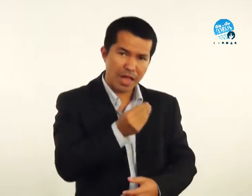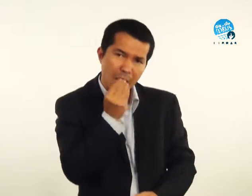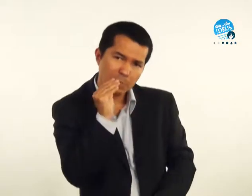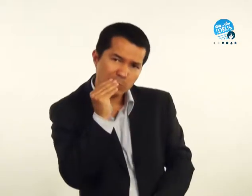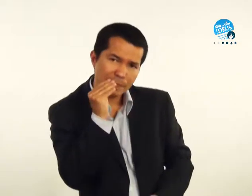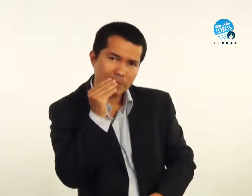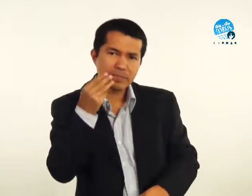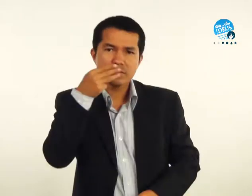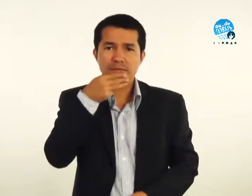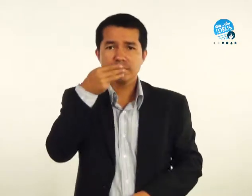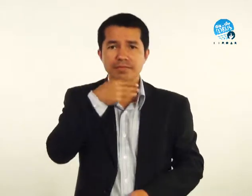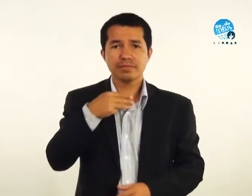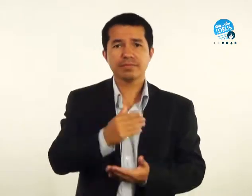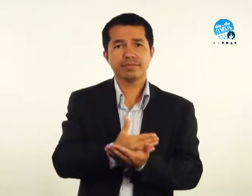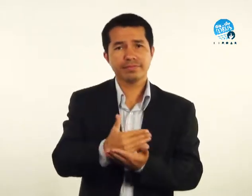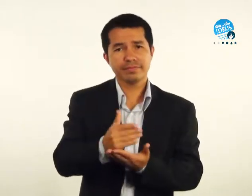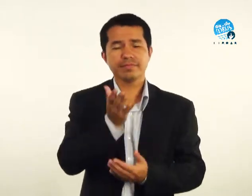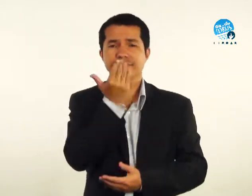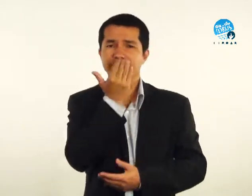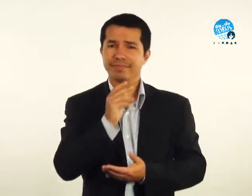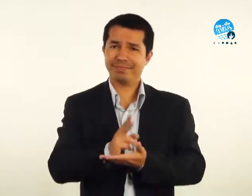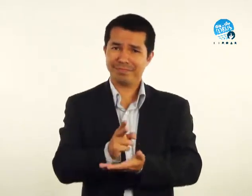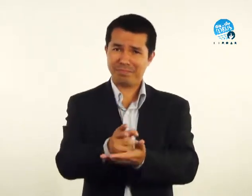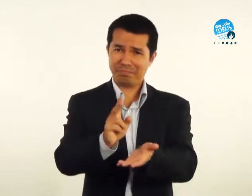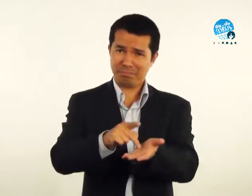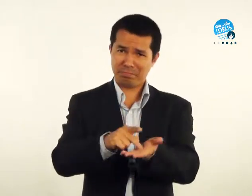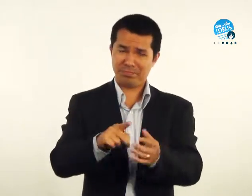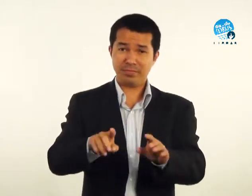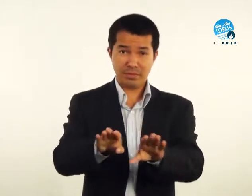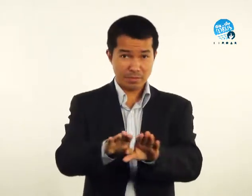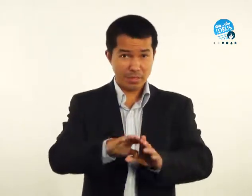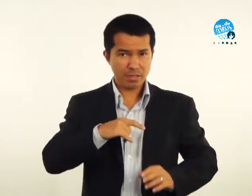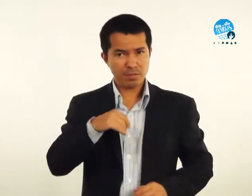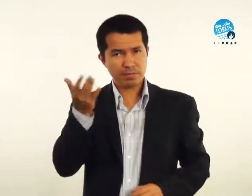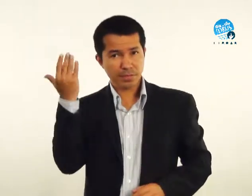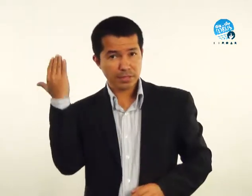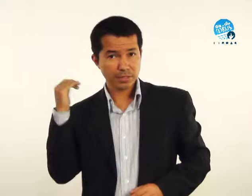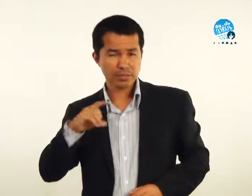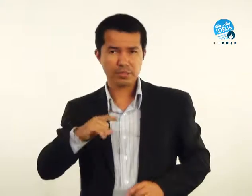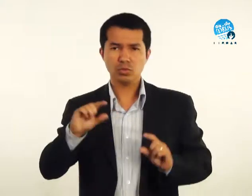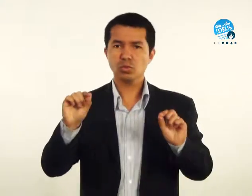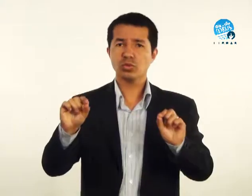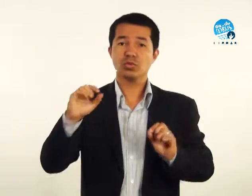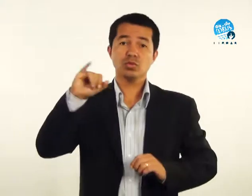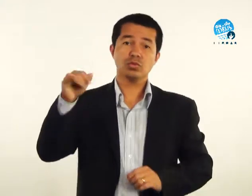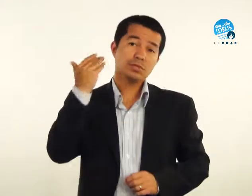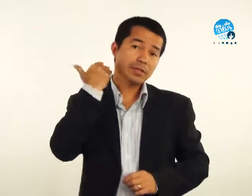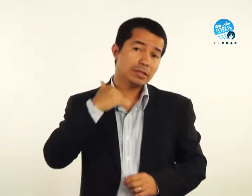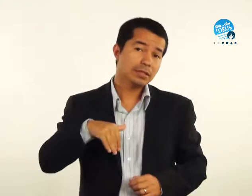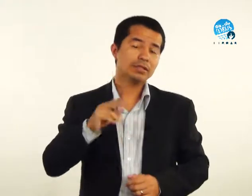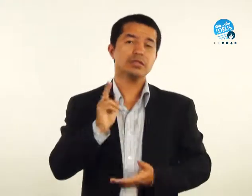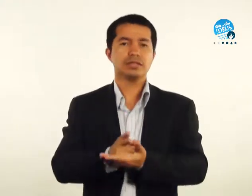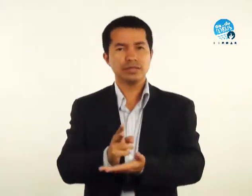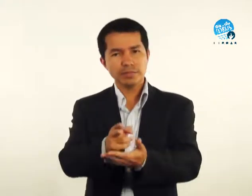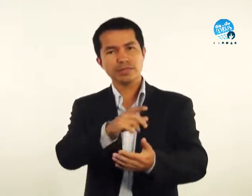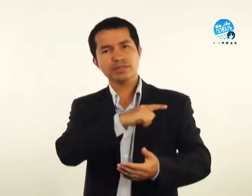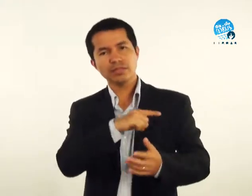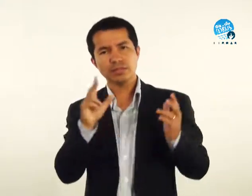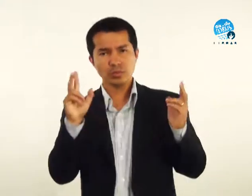E ele seguia mais ou menos o estilo de um profeta do Antigo Testamento chamado Elias, que também usava esse tipo